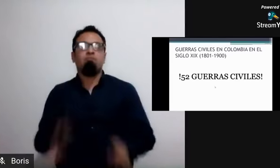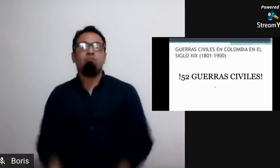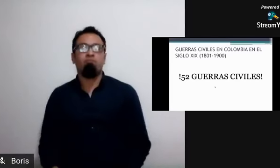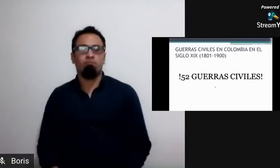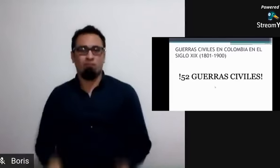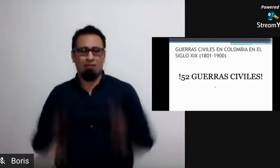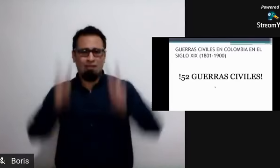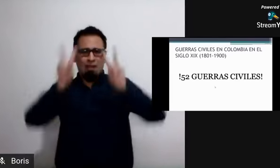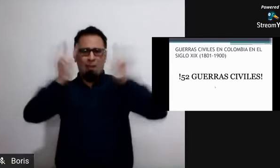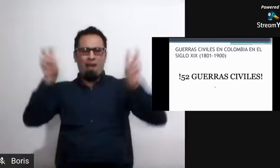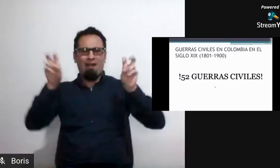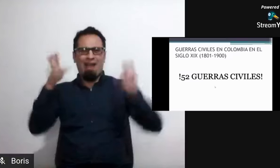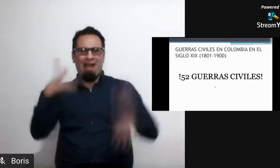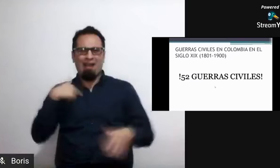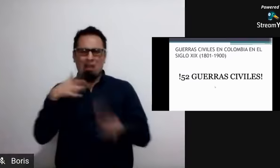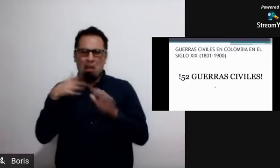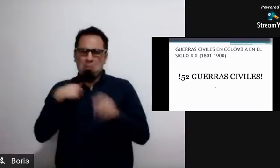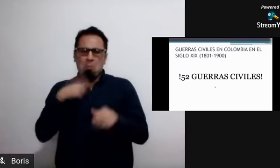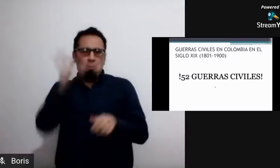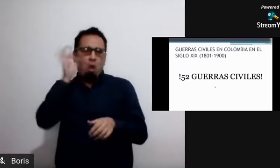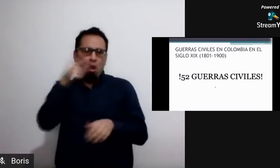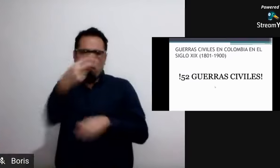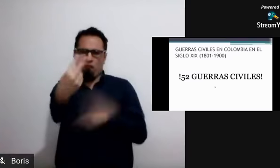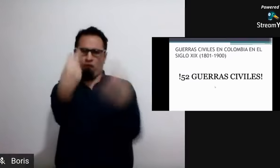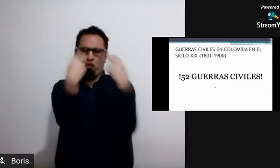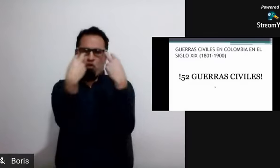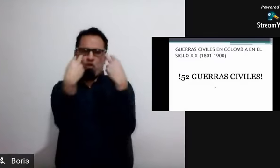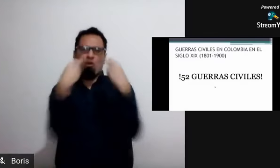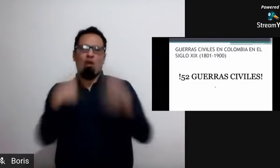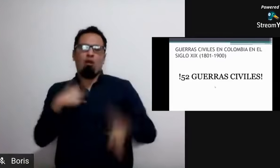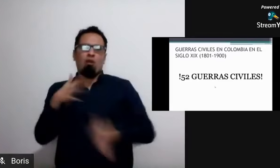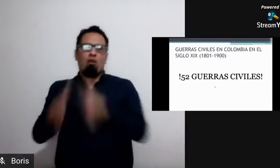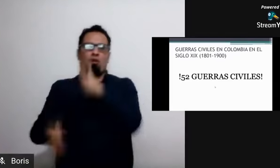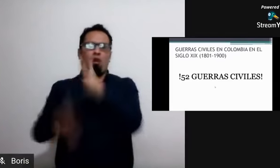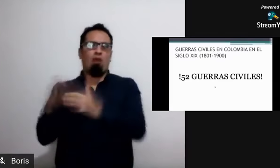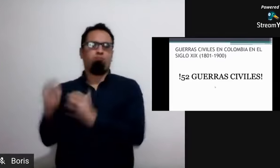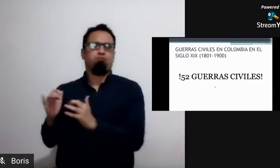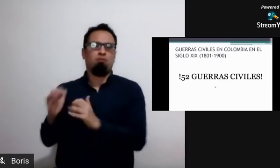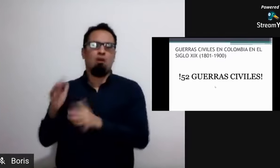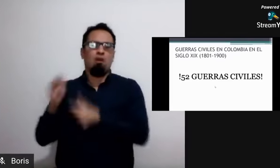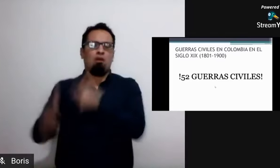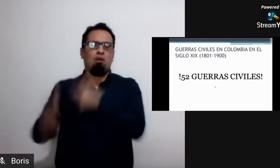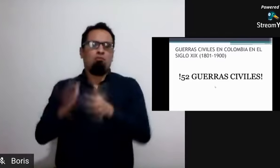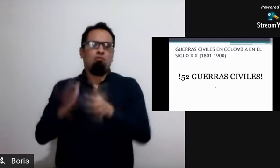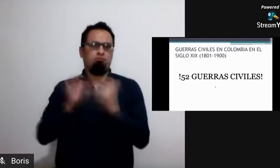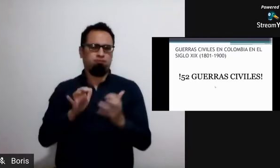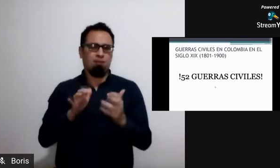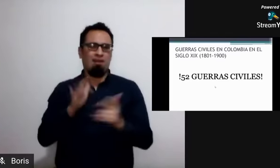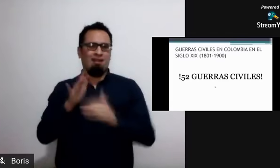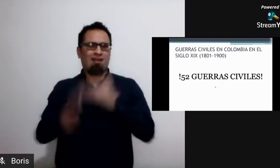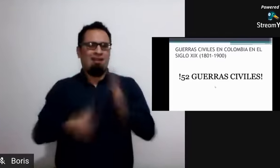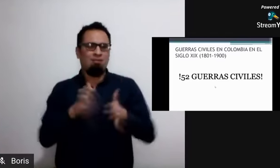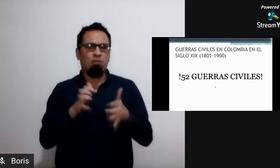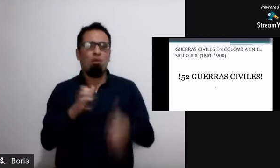También es importante destacar que durante esta época existieron muchas guerras